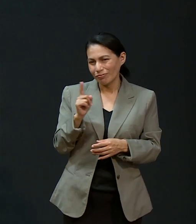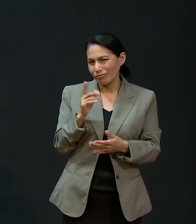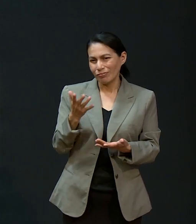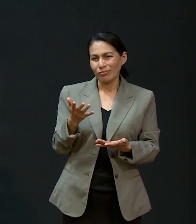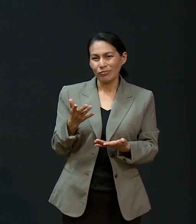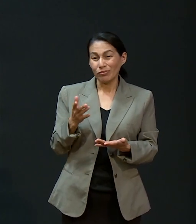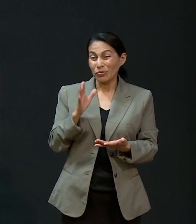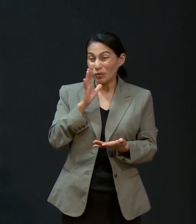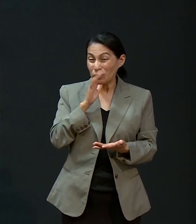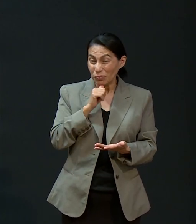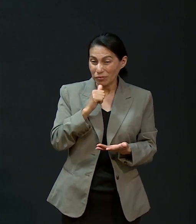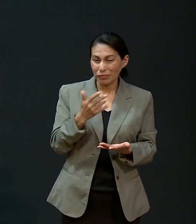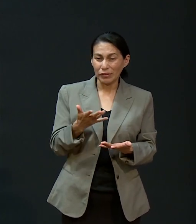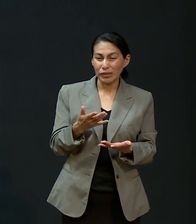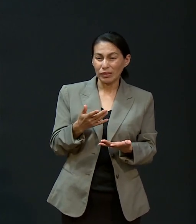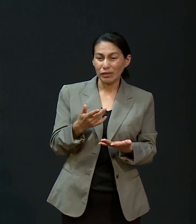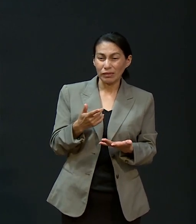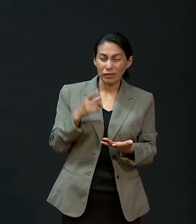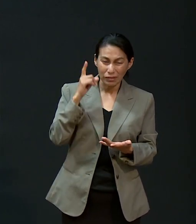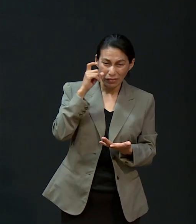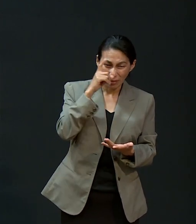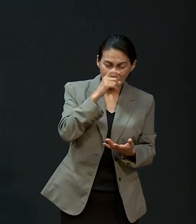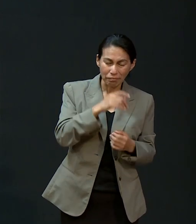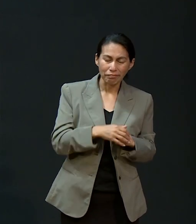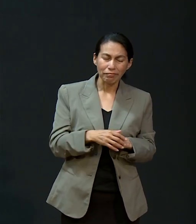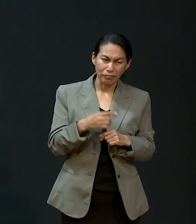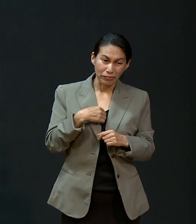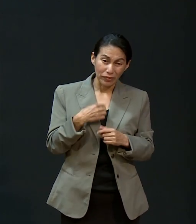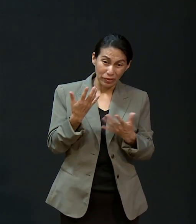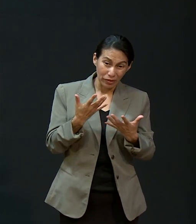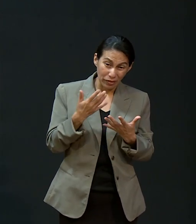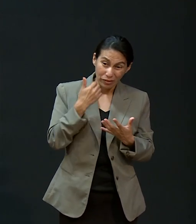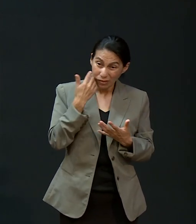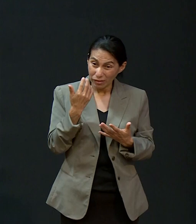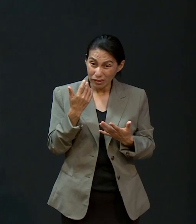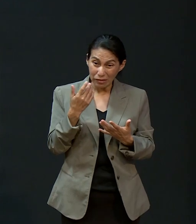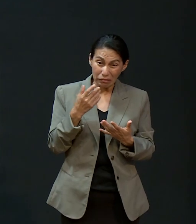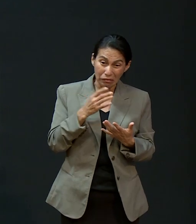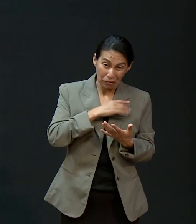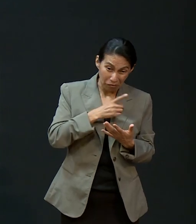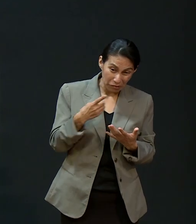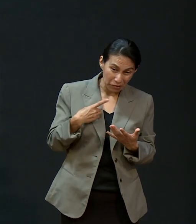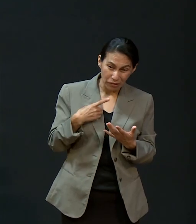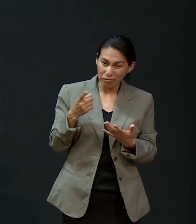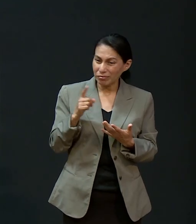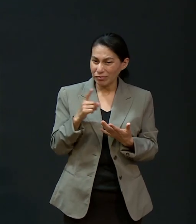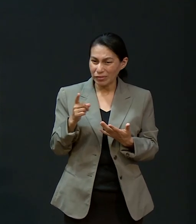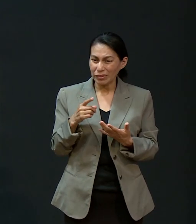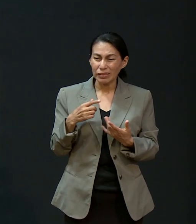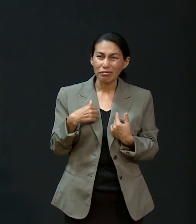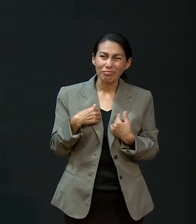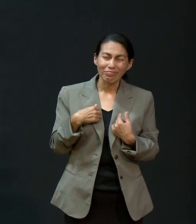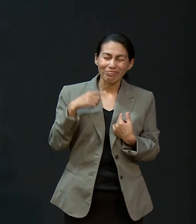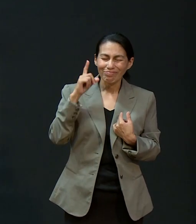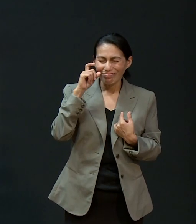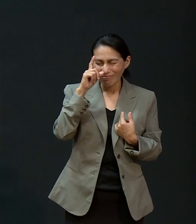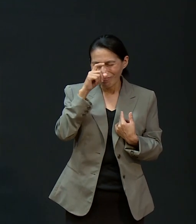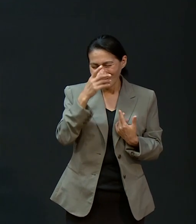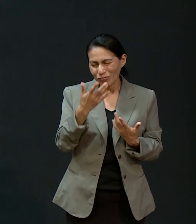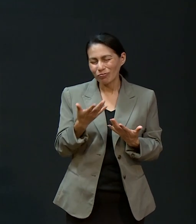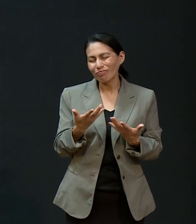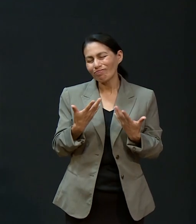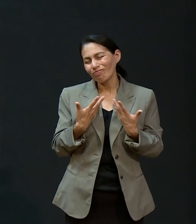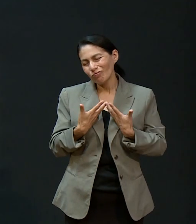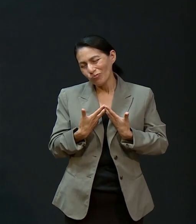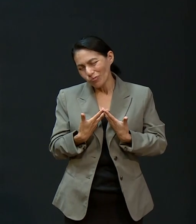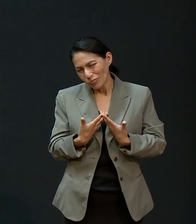al alcance de lo que se esperaba tener. Entonces me decía, chino, ¿cómo puede ser